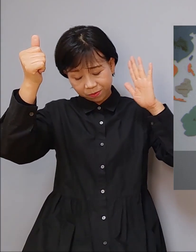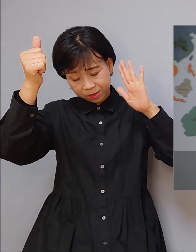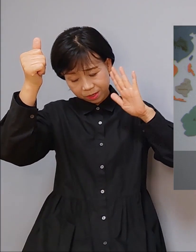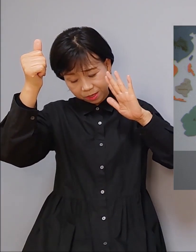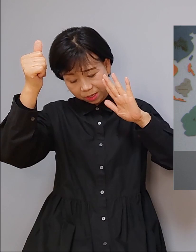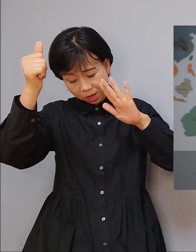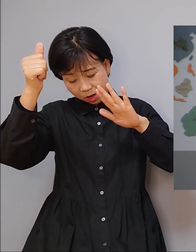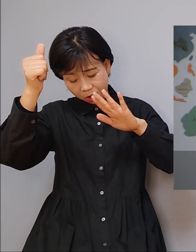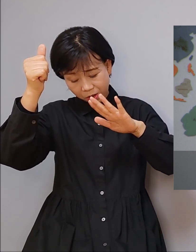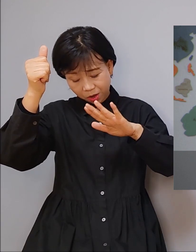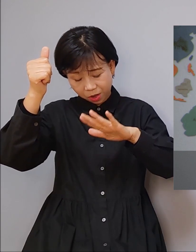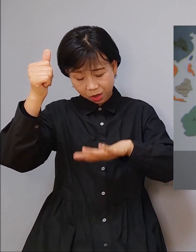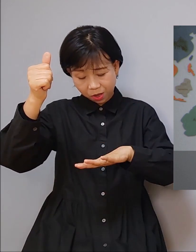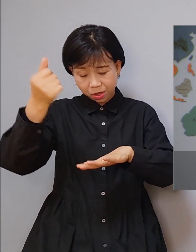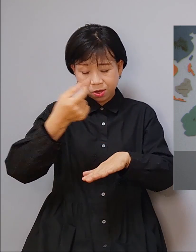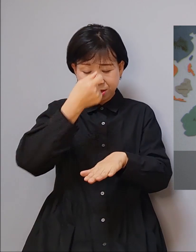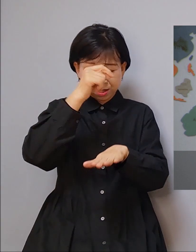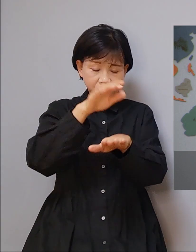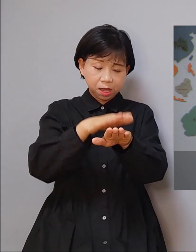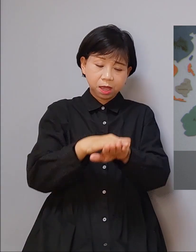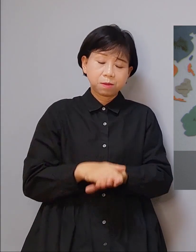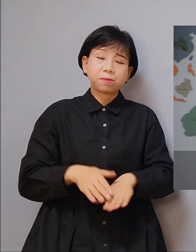주께와 엎드려